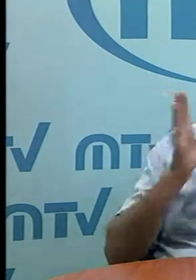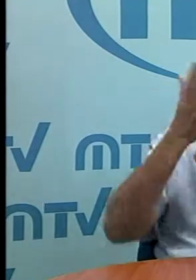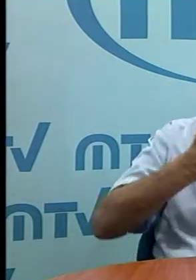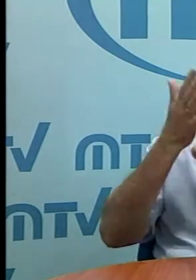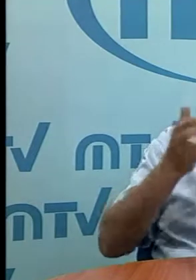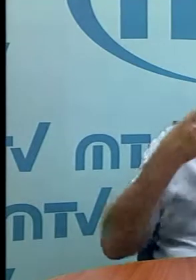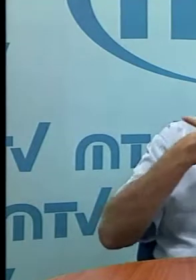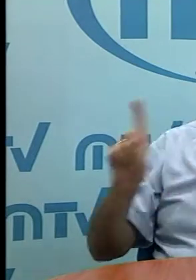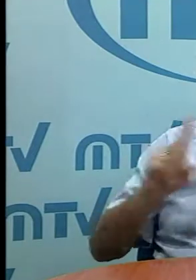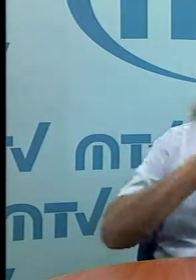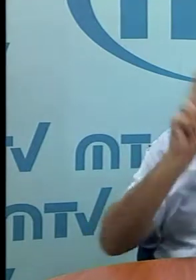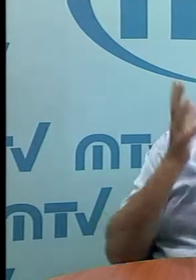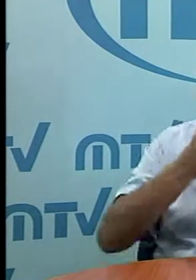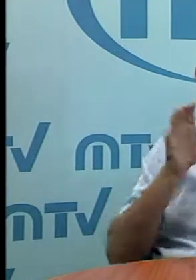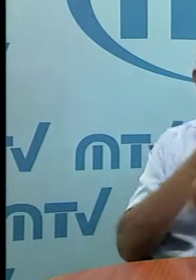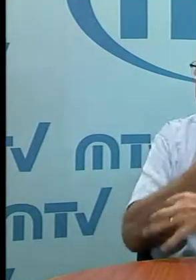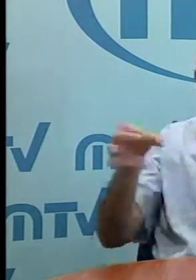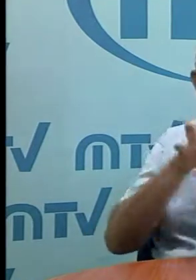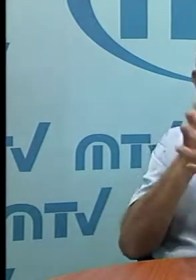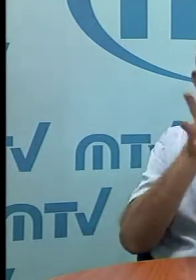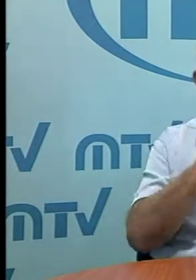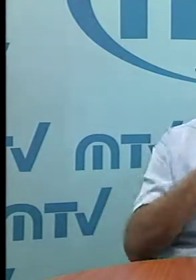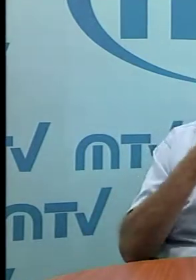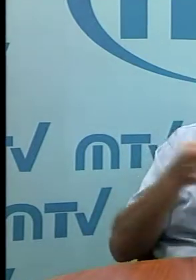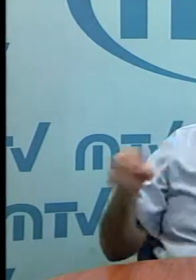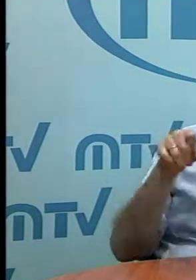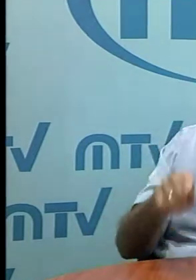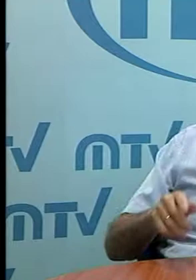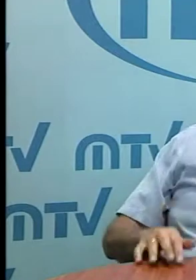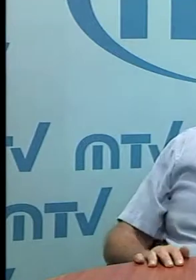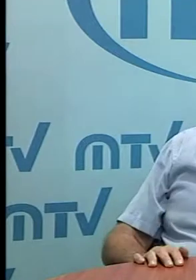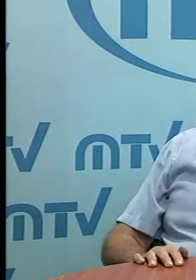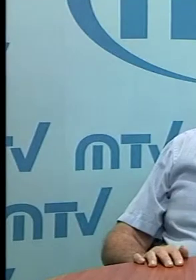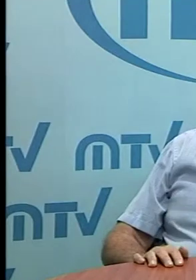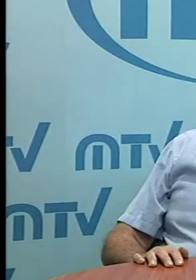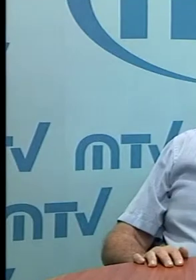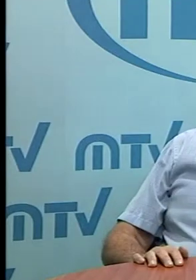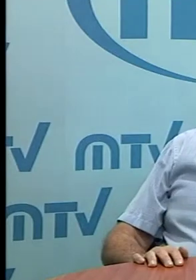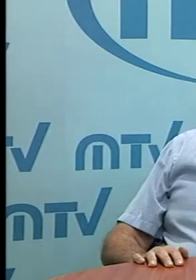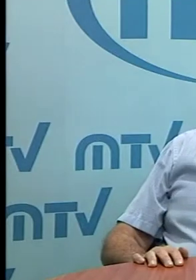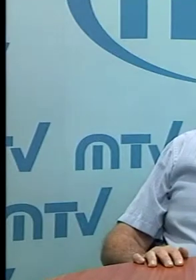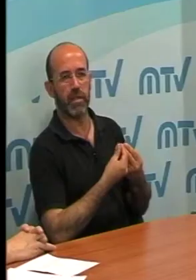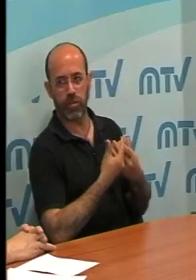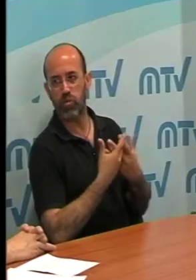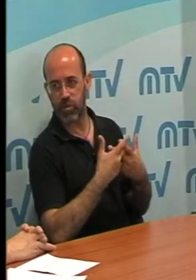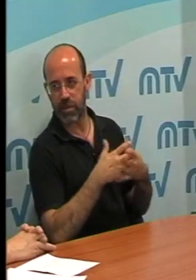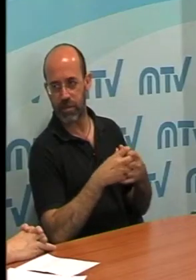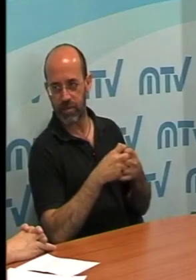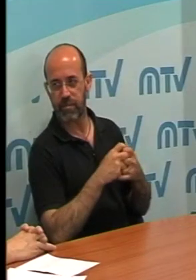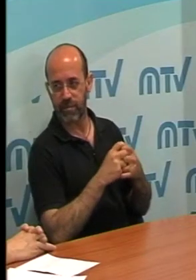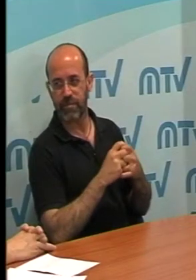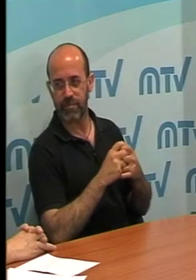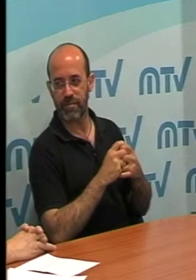que utiliza recursos que todo el mundo se utiliza, como es la expresión corporal, lo que es la expresión facial, con lo cual la comunicación se va complementando mucho